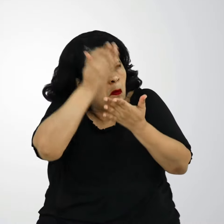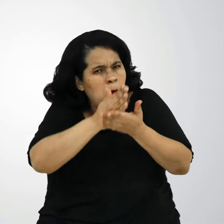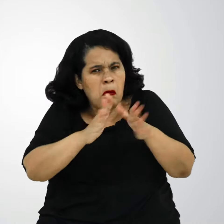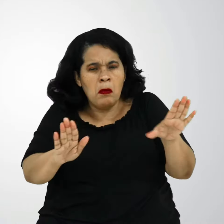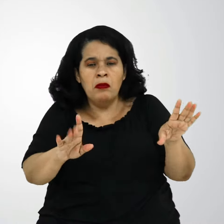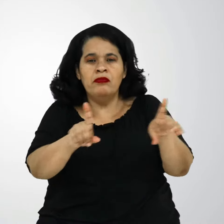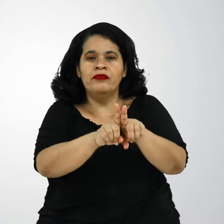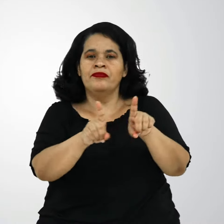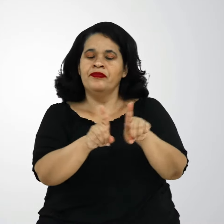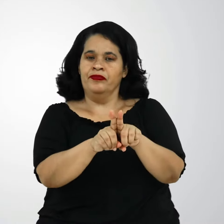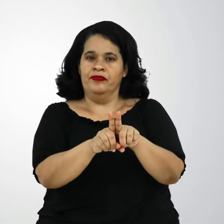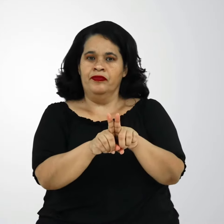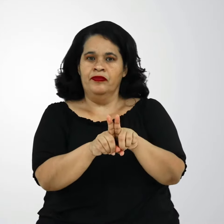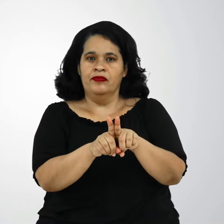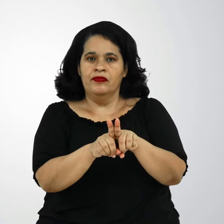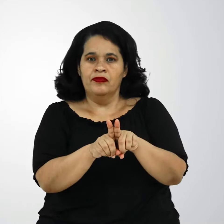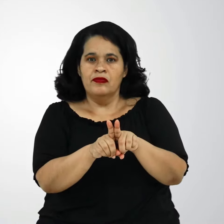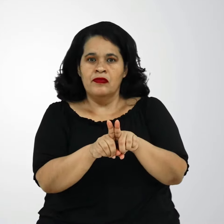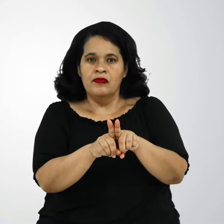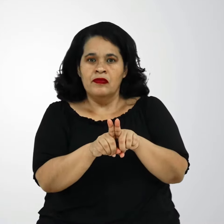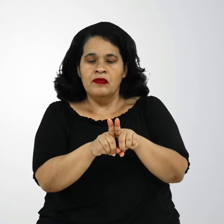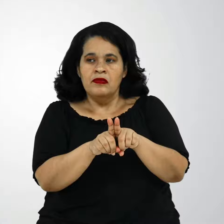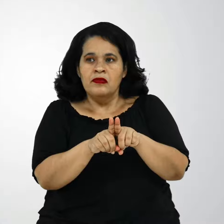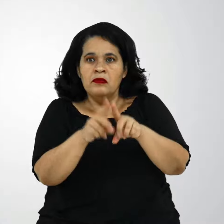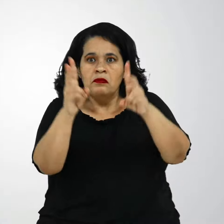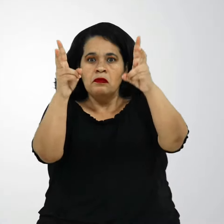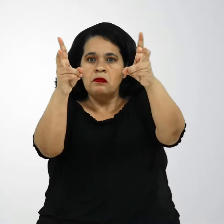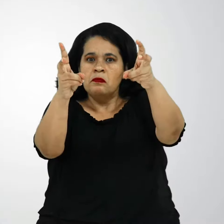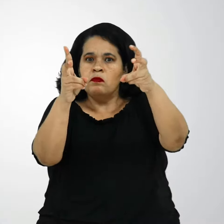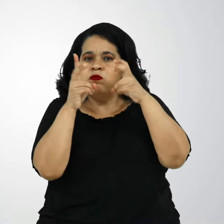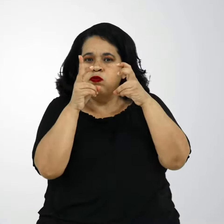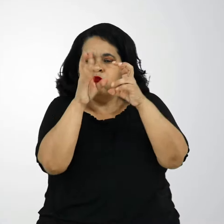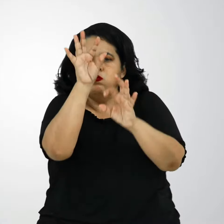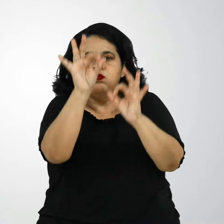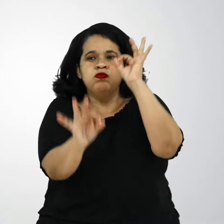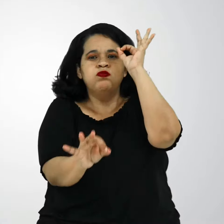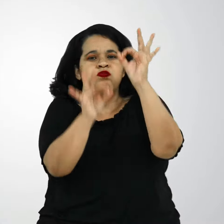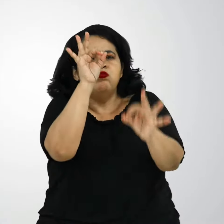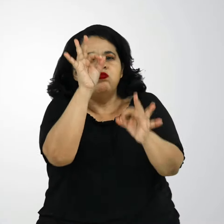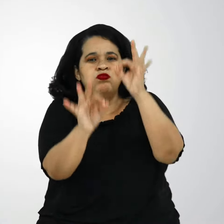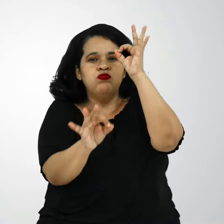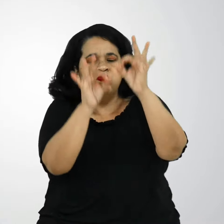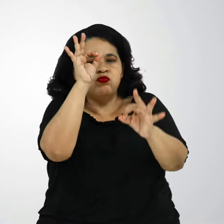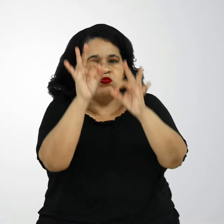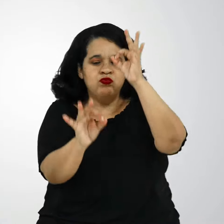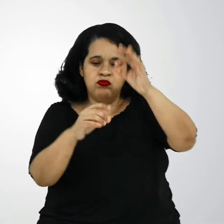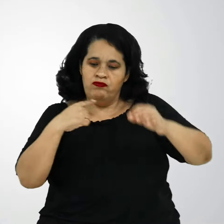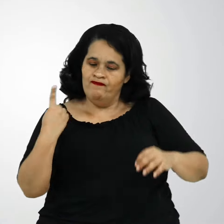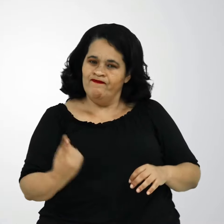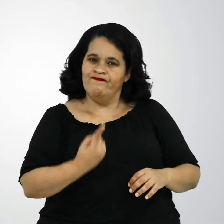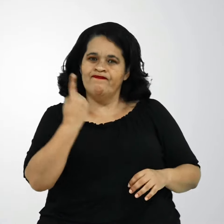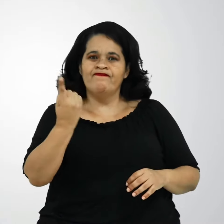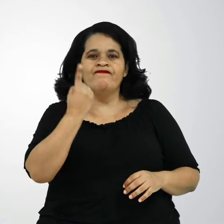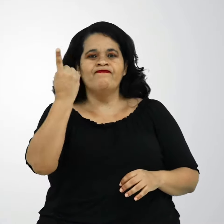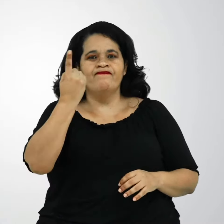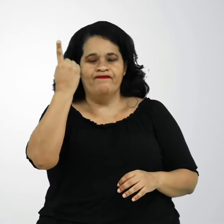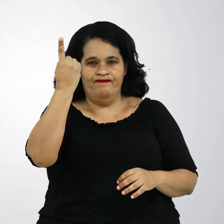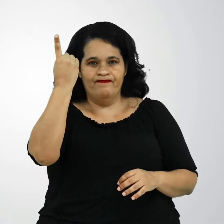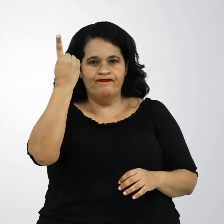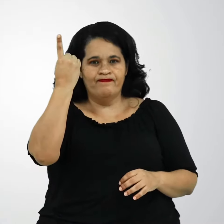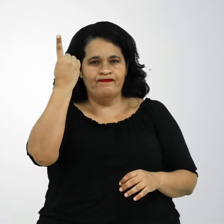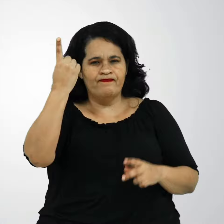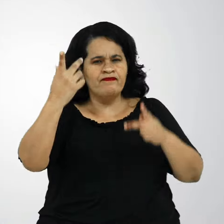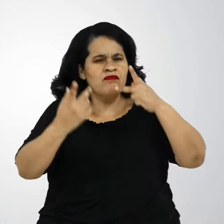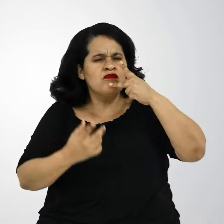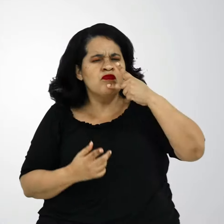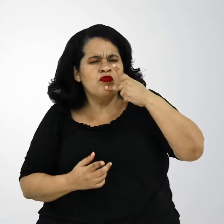expiadas, e se virá a justiça eterna, né? Cumprir a visão e a profecia e